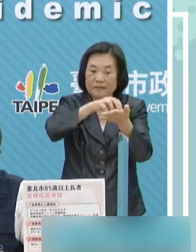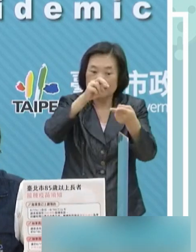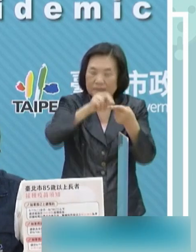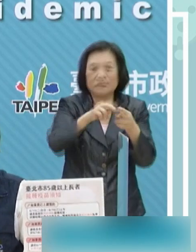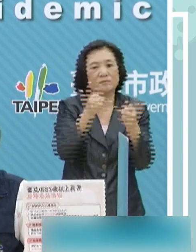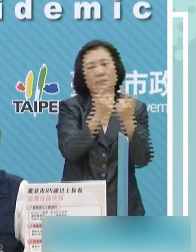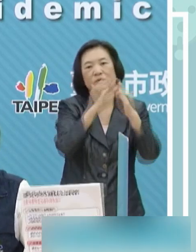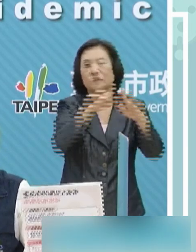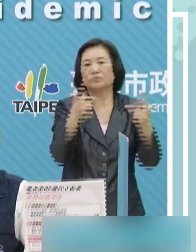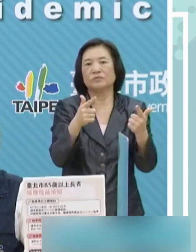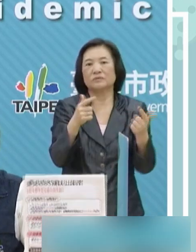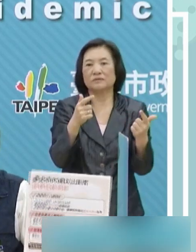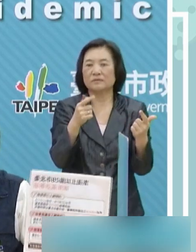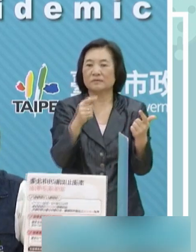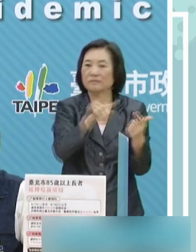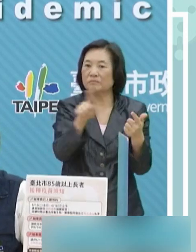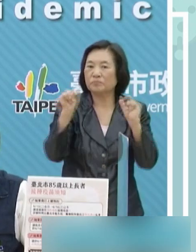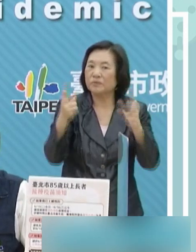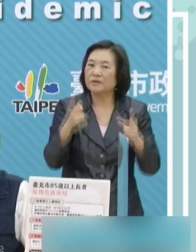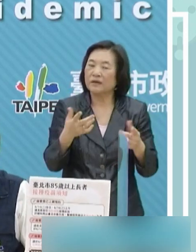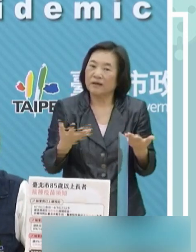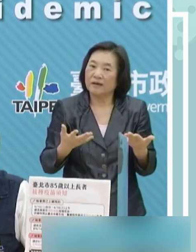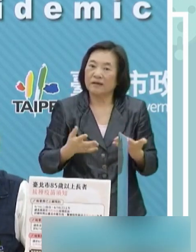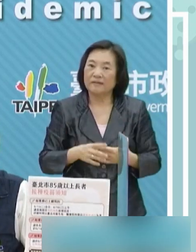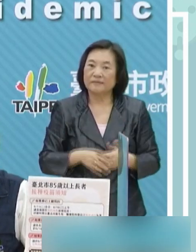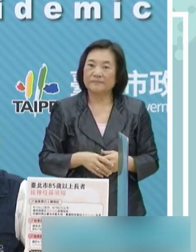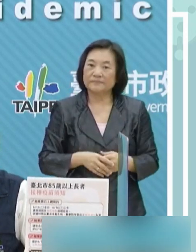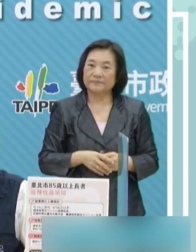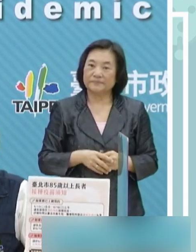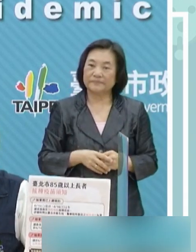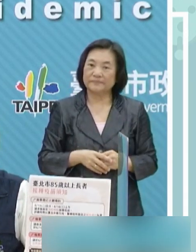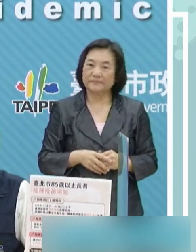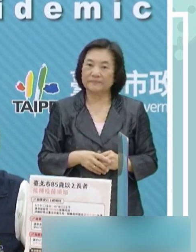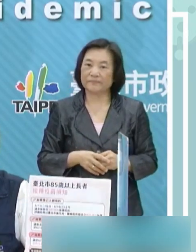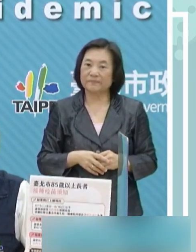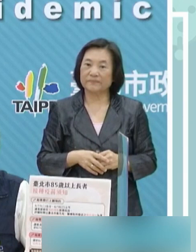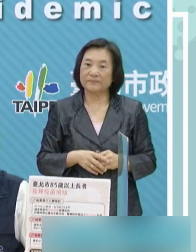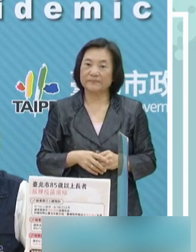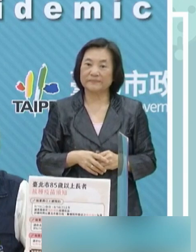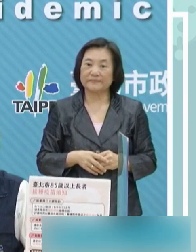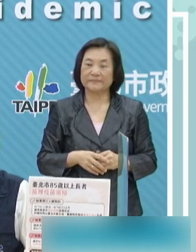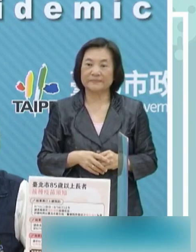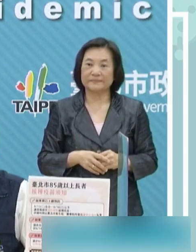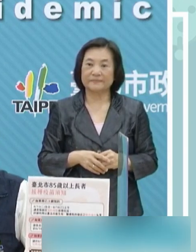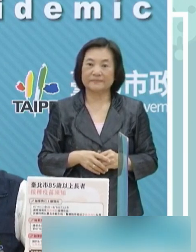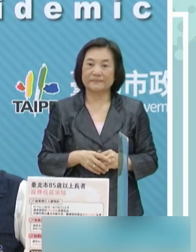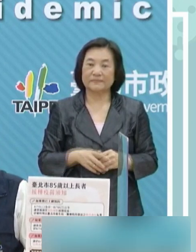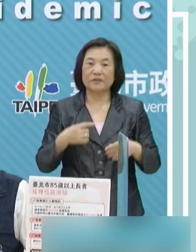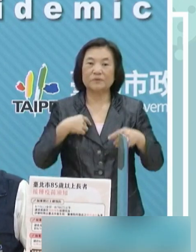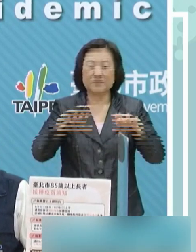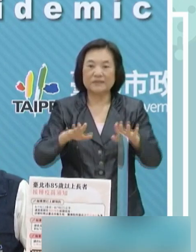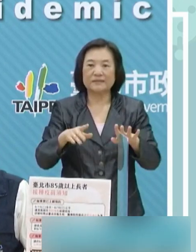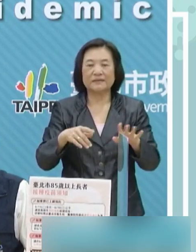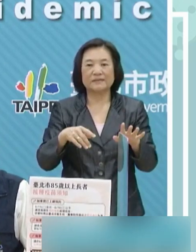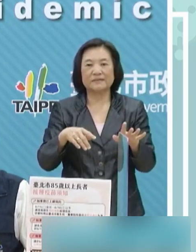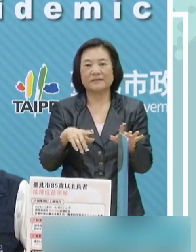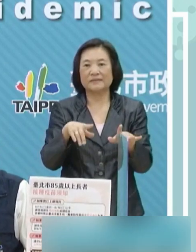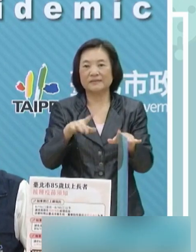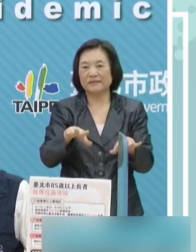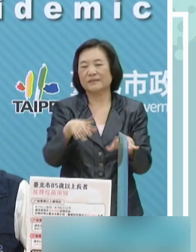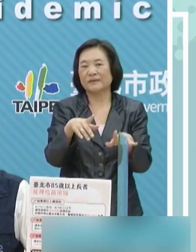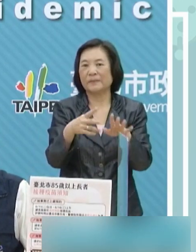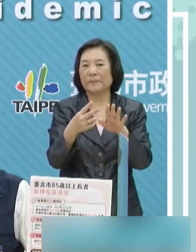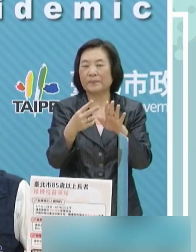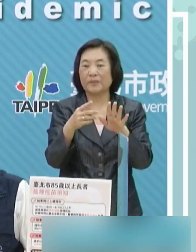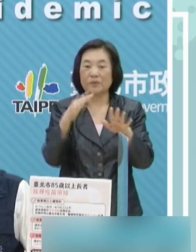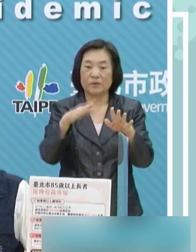么户籍在台北市的哈，就尽量上网预约了哈。那如果没有的话，就按照那个，如果没有的话，就